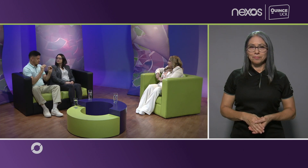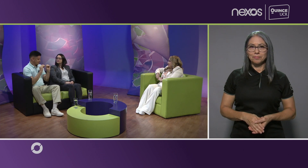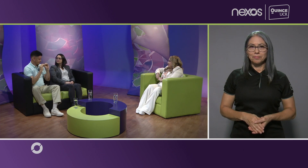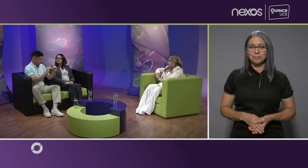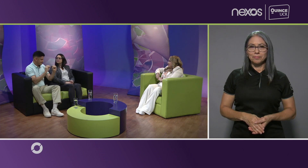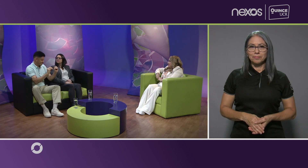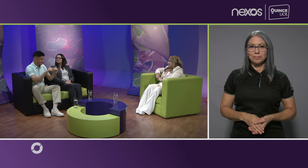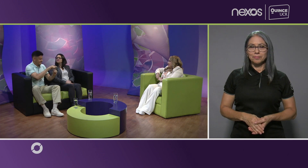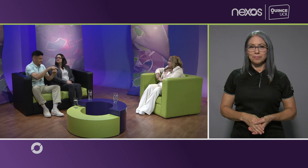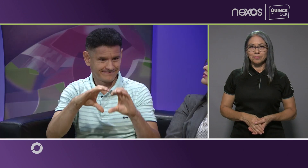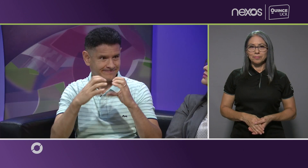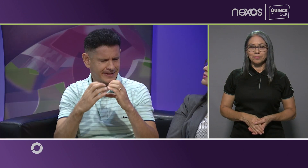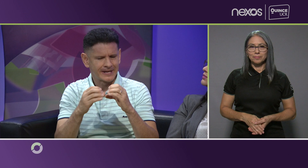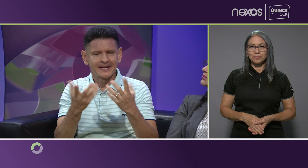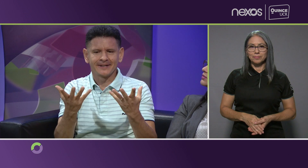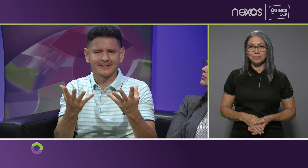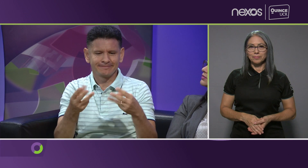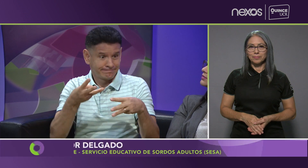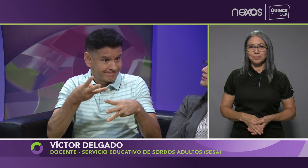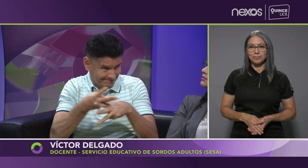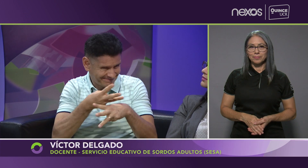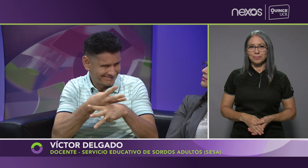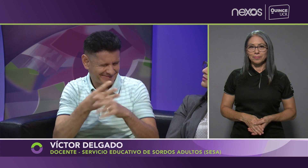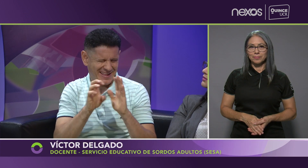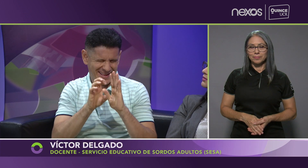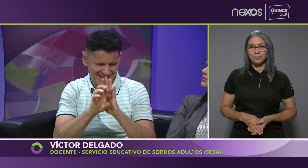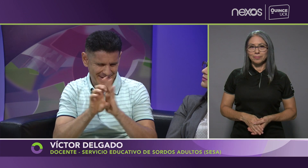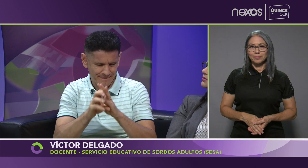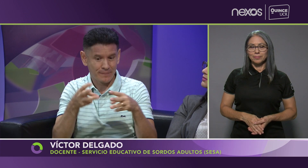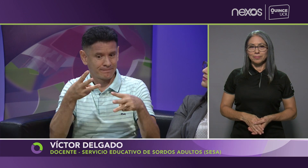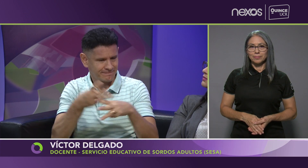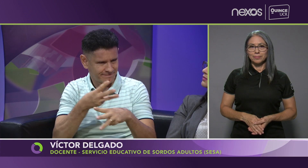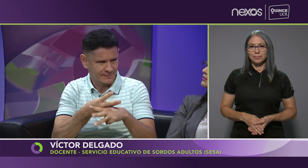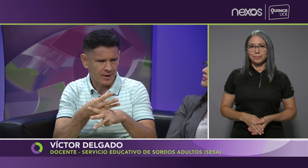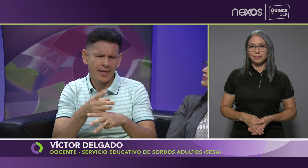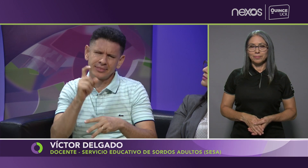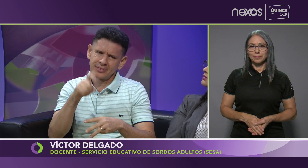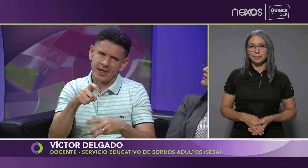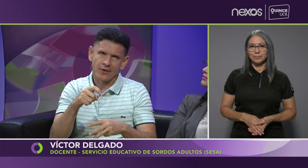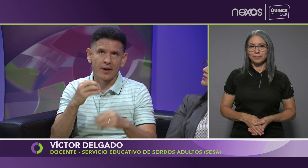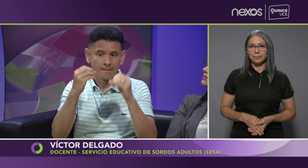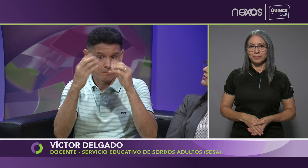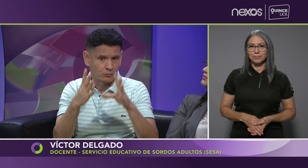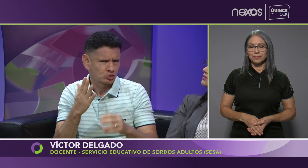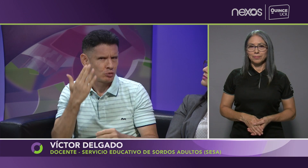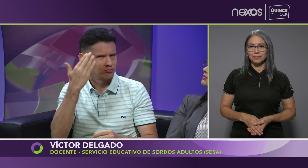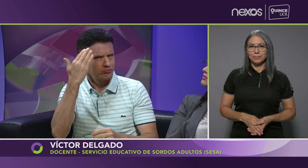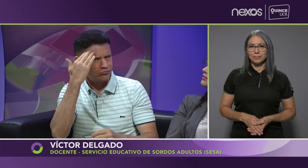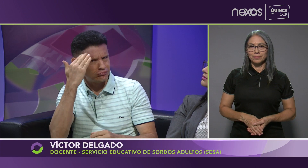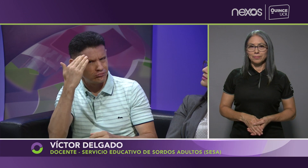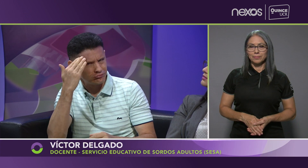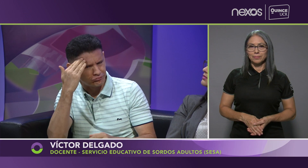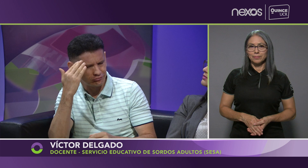Los profesores sordos que enseñan en las clases, por ejemplo, matemáticas, o pensemos en los profesores que enseñan matemáticas, ellos